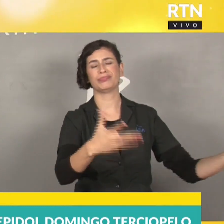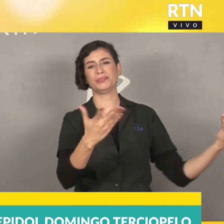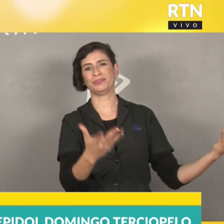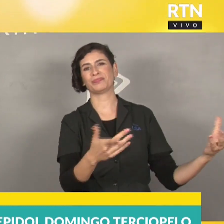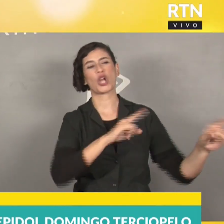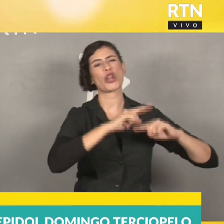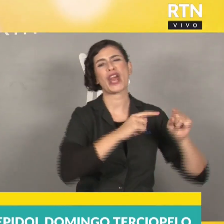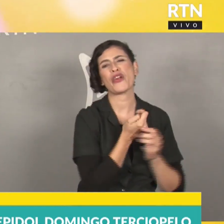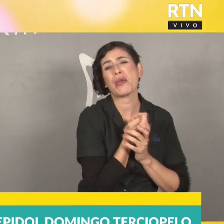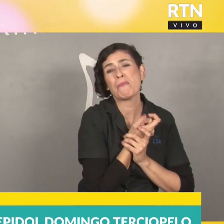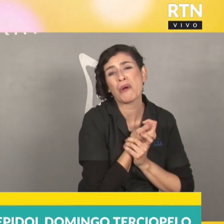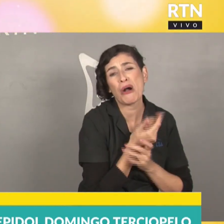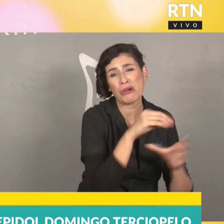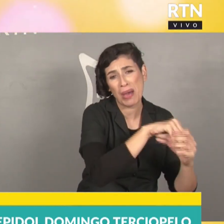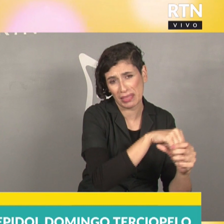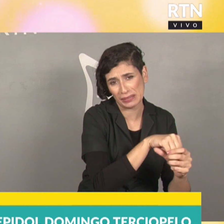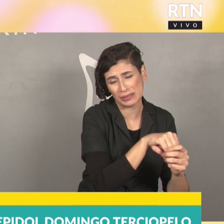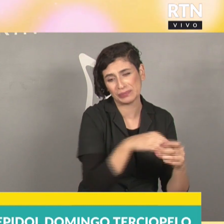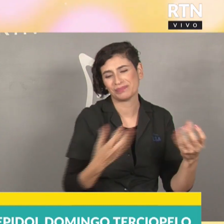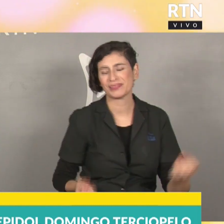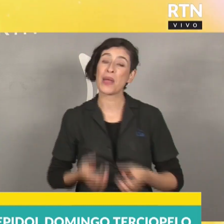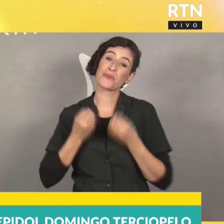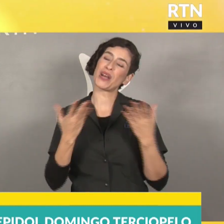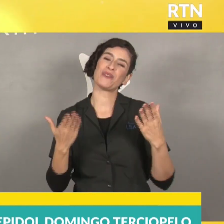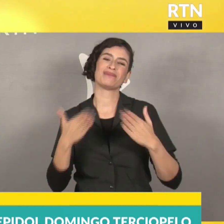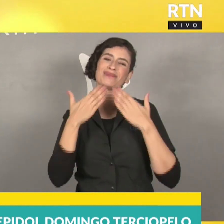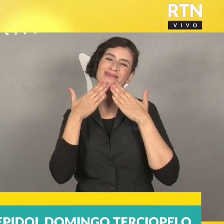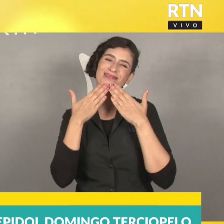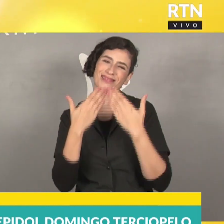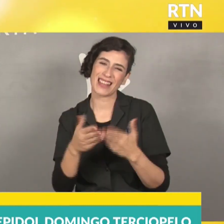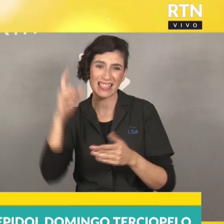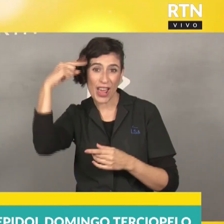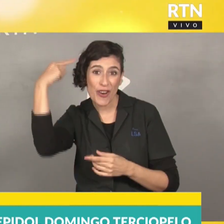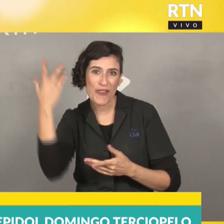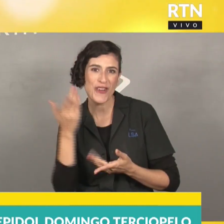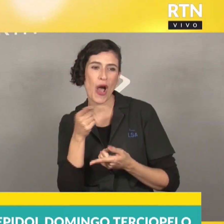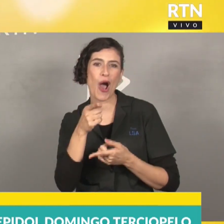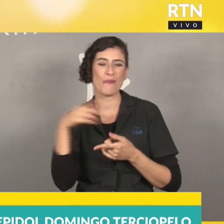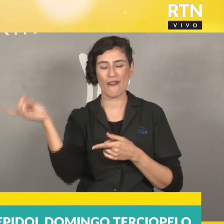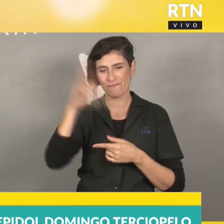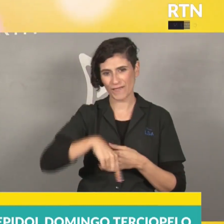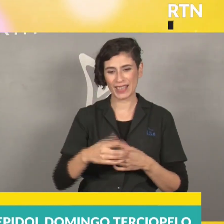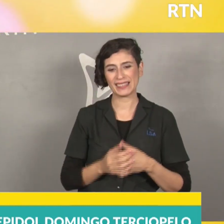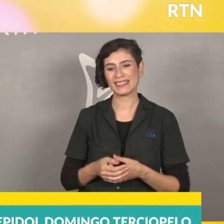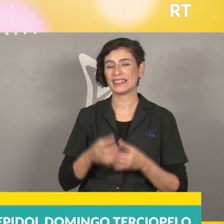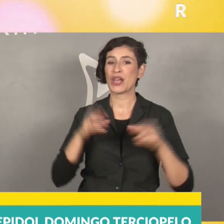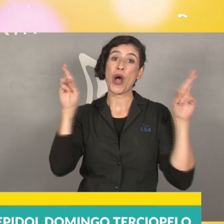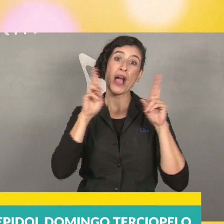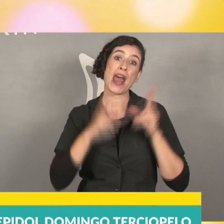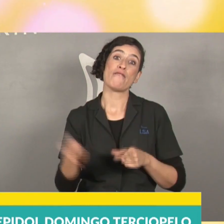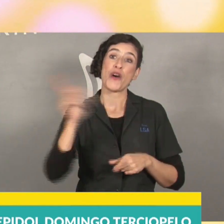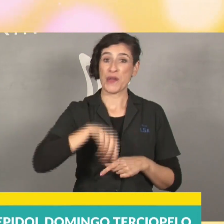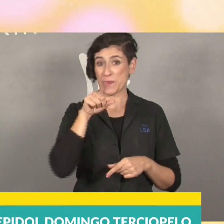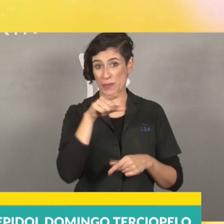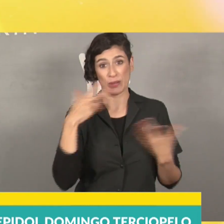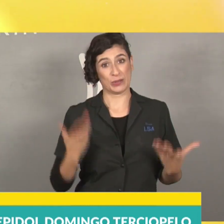ser tanta gente. Muy bien. Bueno, muchísimas gracias, Gustavo. Muchas gracias por acompañarnos. No. Y bueno, ya te tendremos y nos avísenos